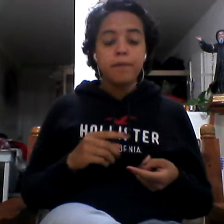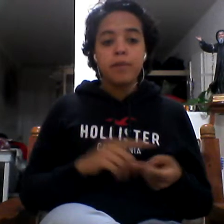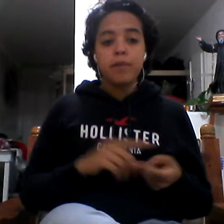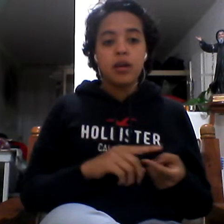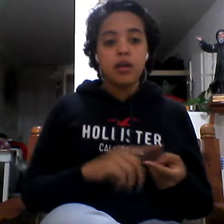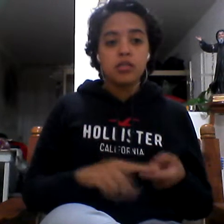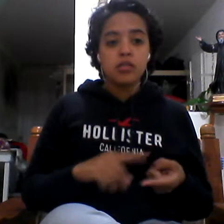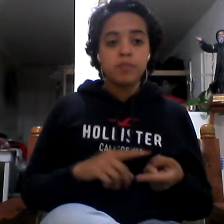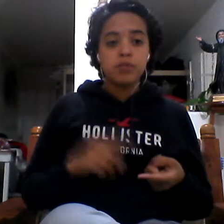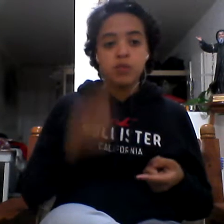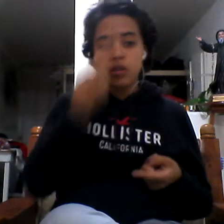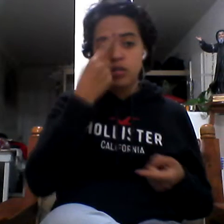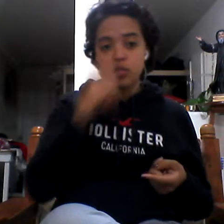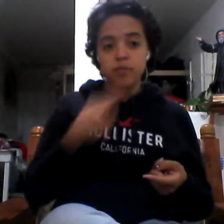para que estas personas